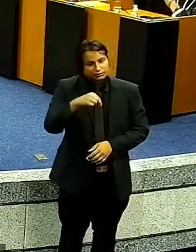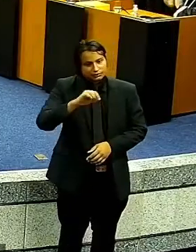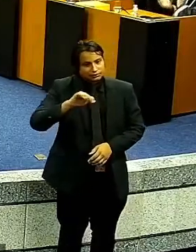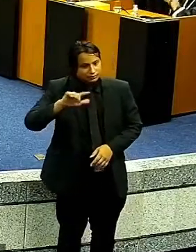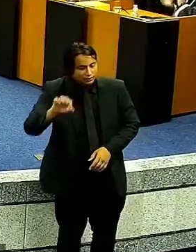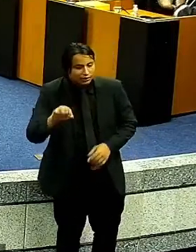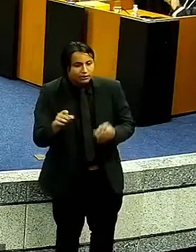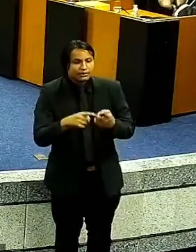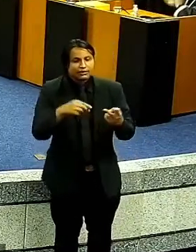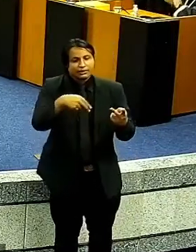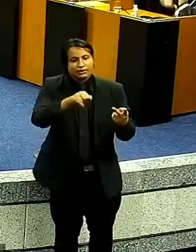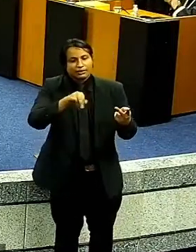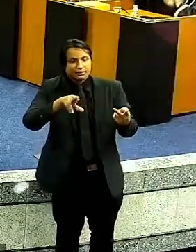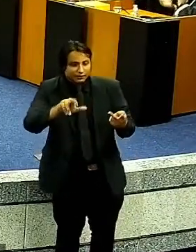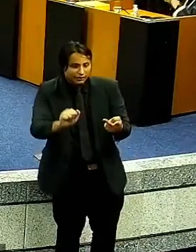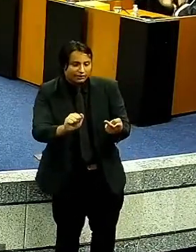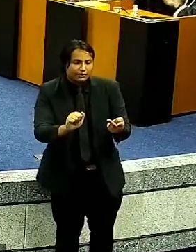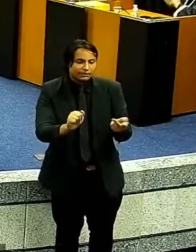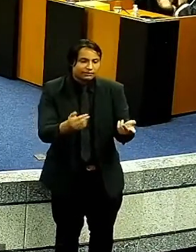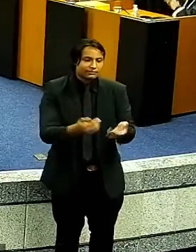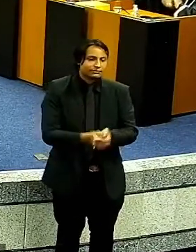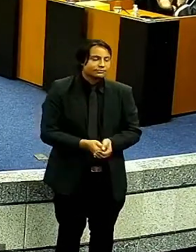hoje não